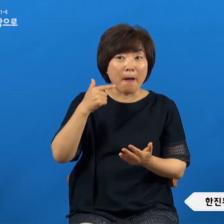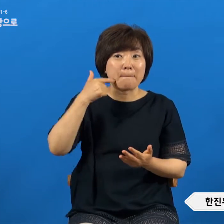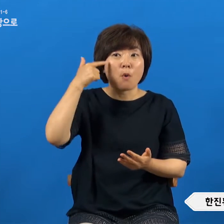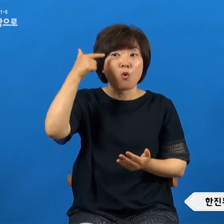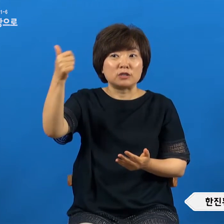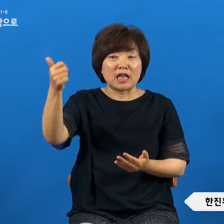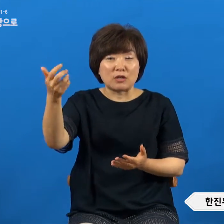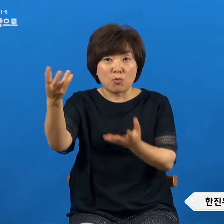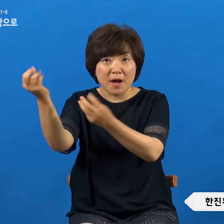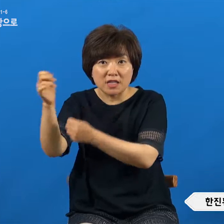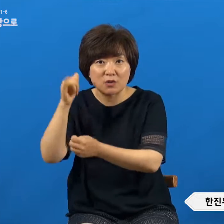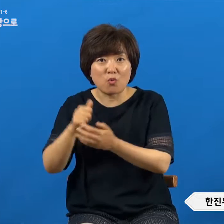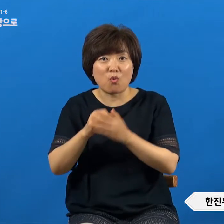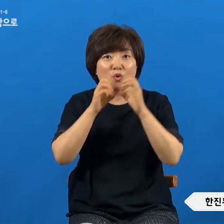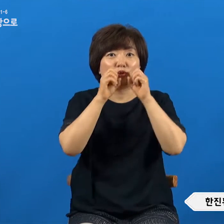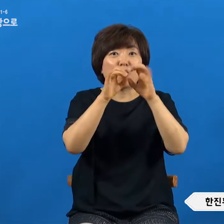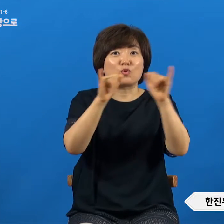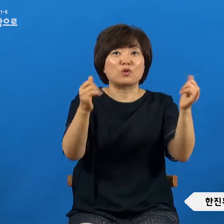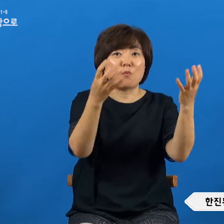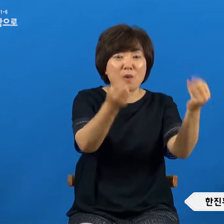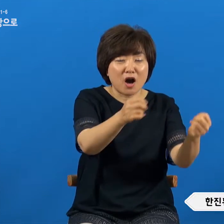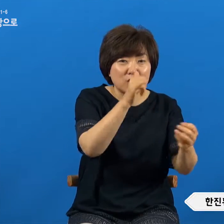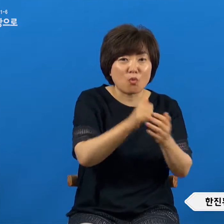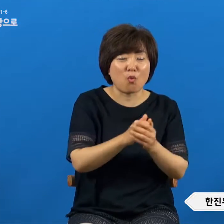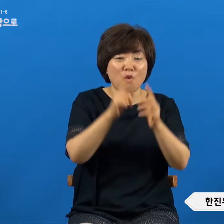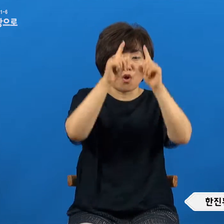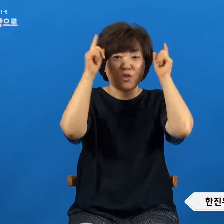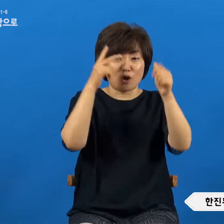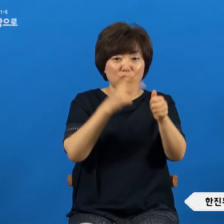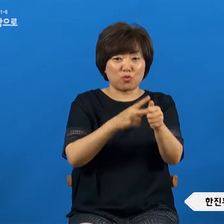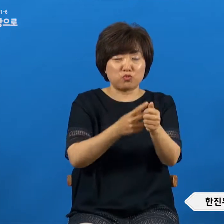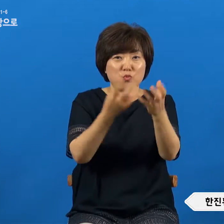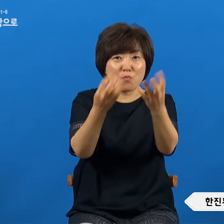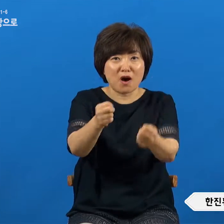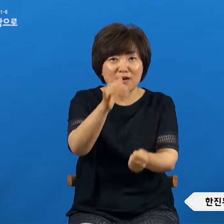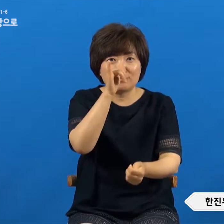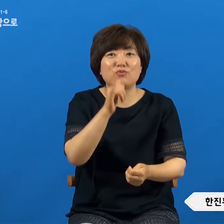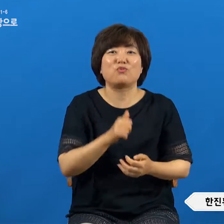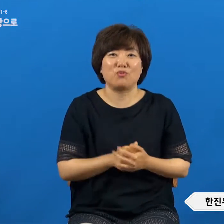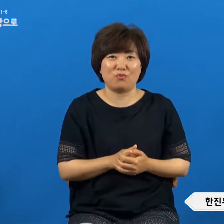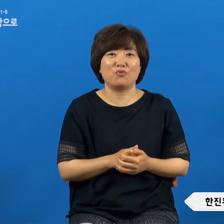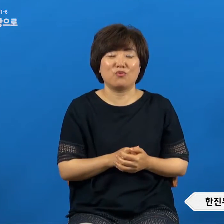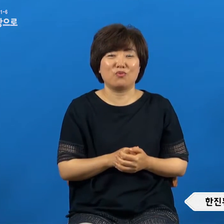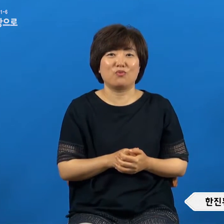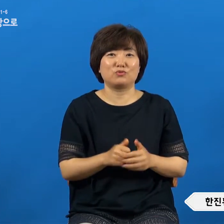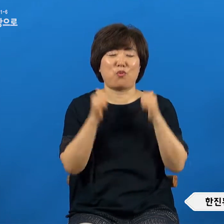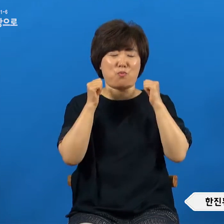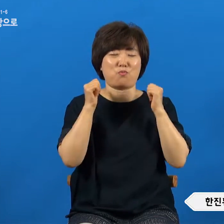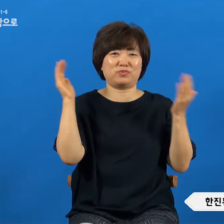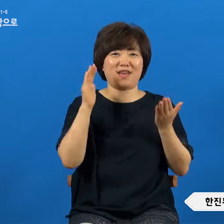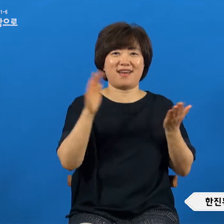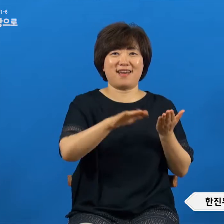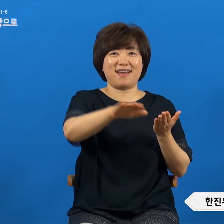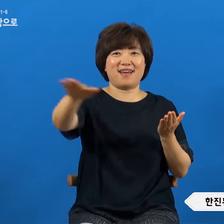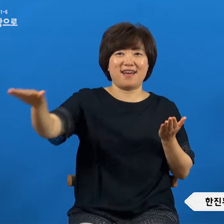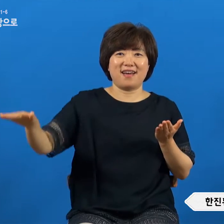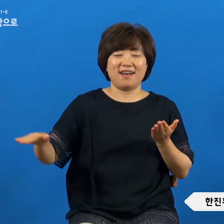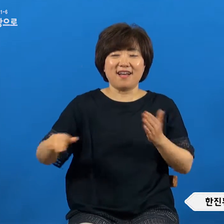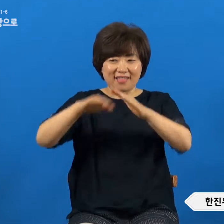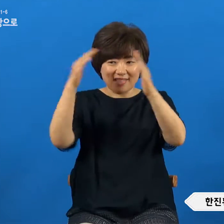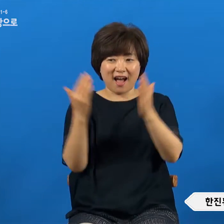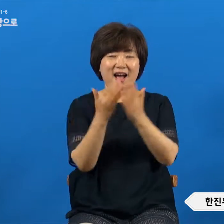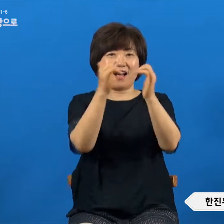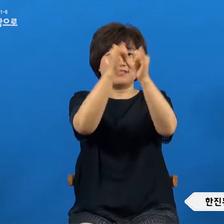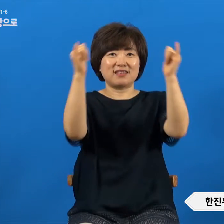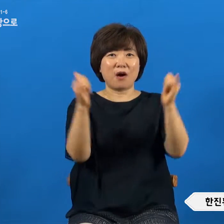목사도 많고 선교사도 많고 대학 교수도 많고 그렇습니다. 졸업생들이 다